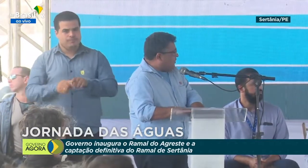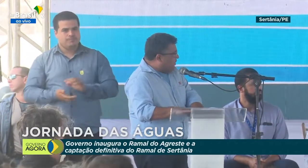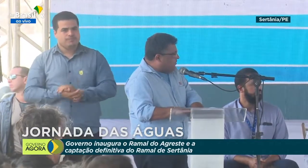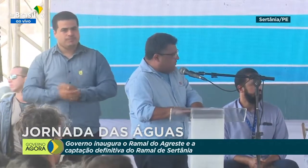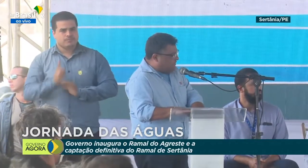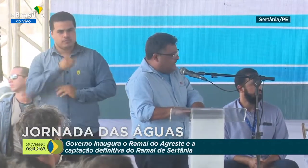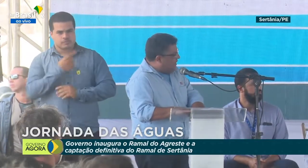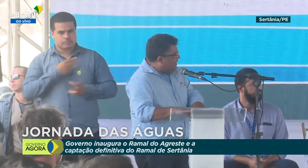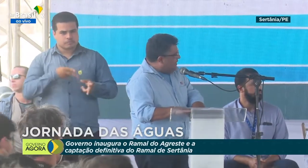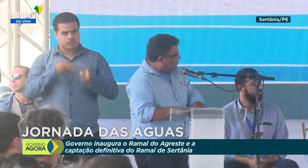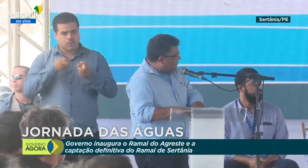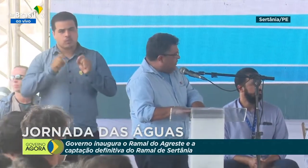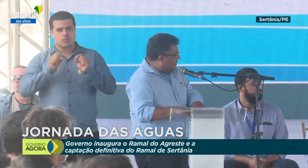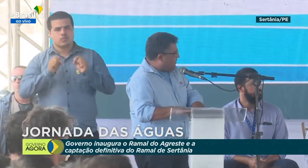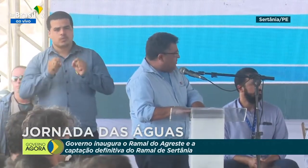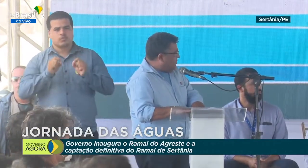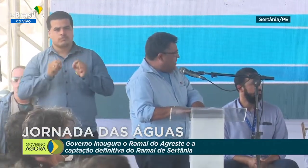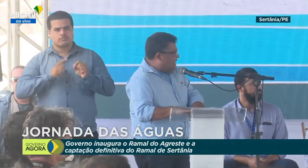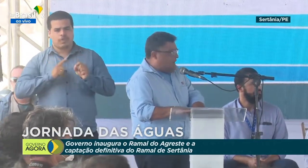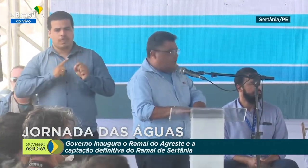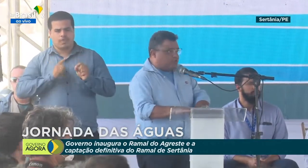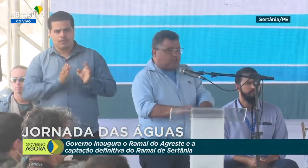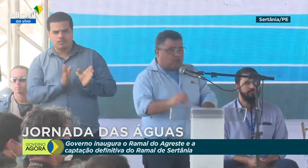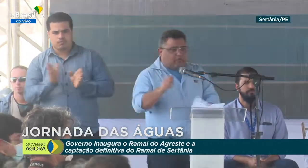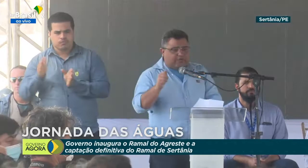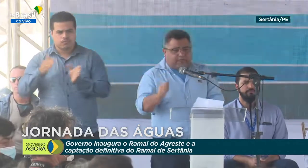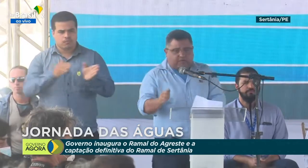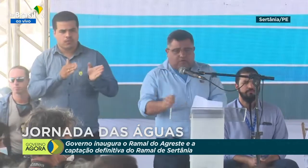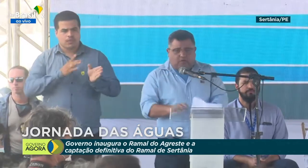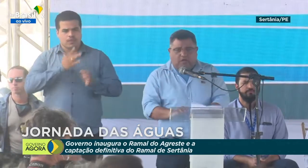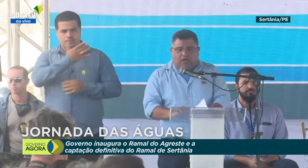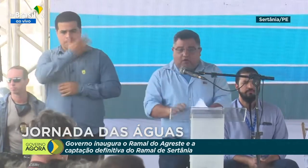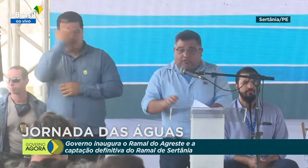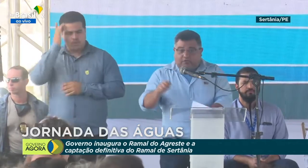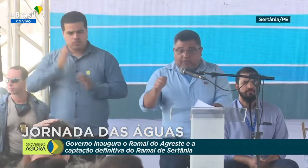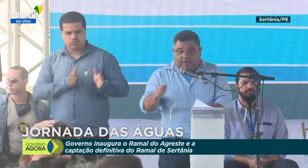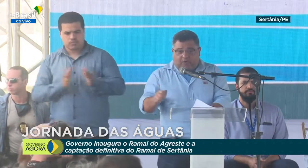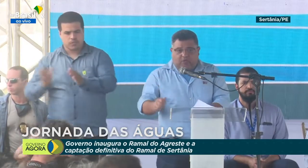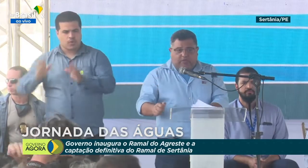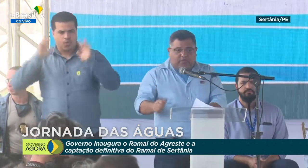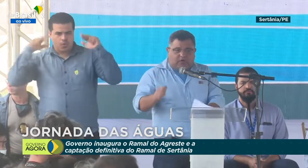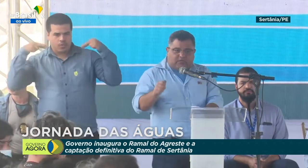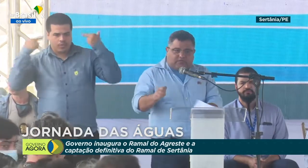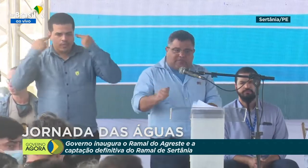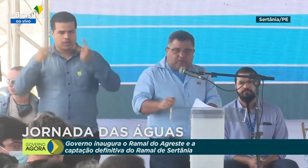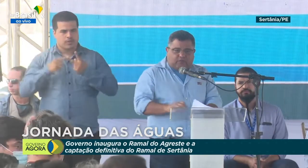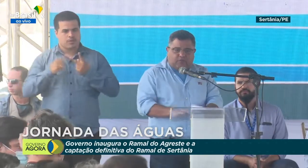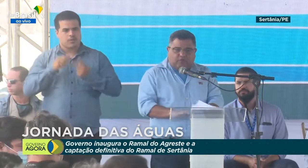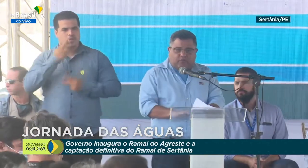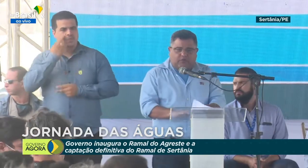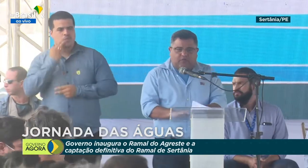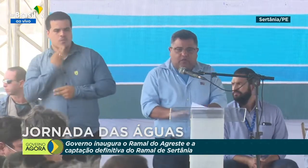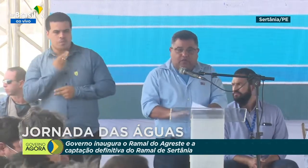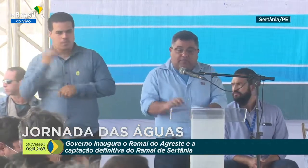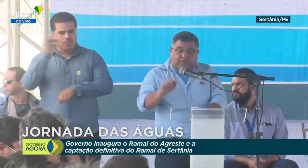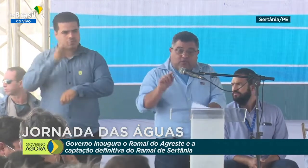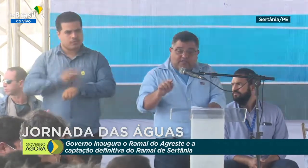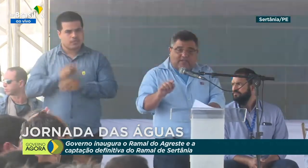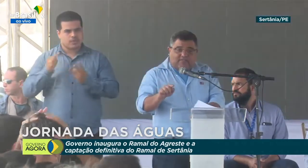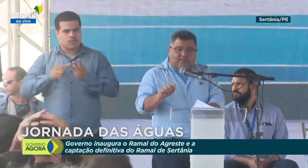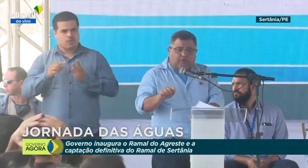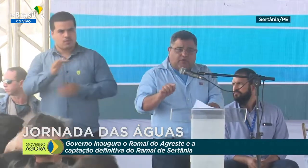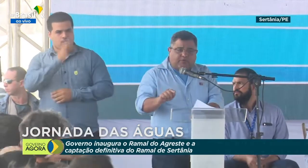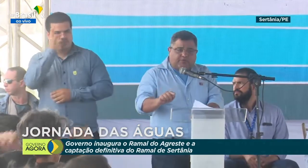pudemos observar as suas rotas, a rota do cordeiro, a rota do mel e a rota da fruticultura, levando